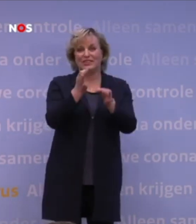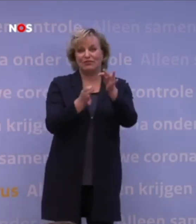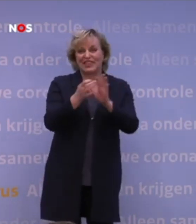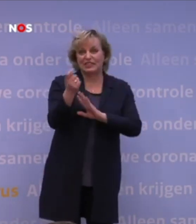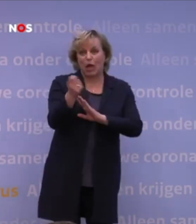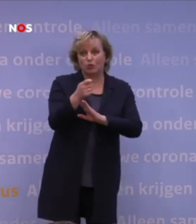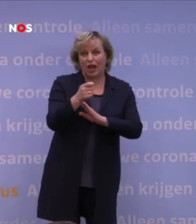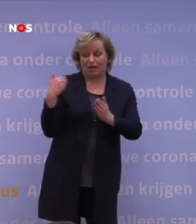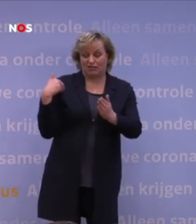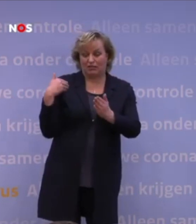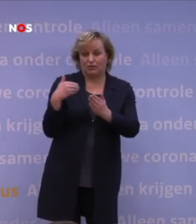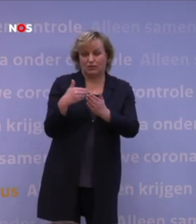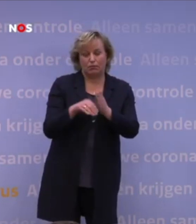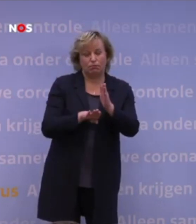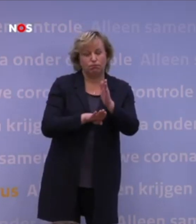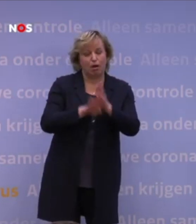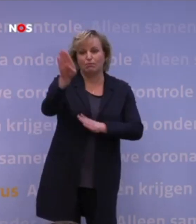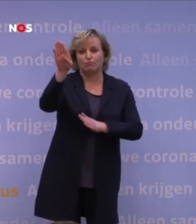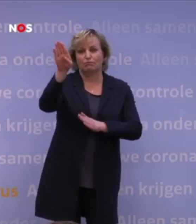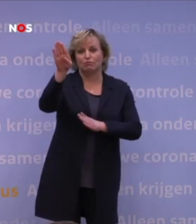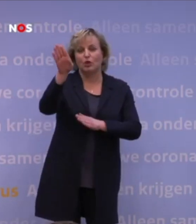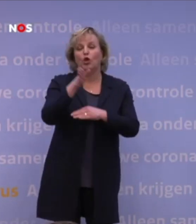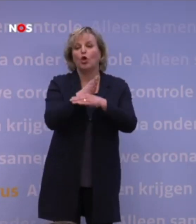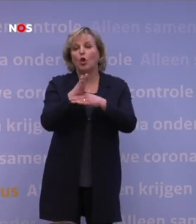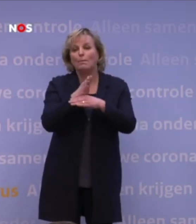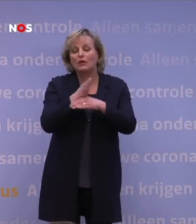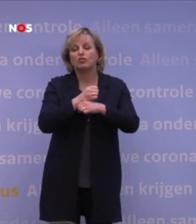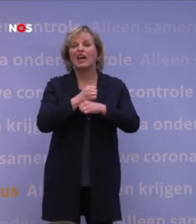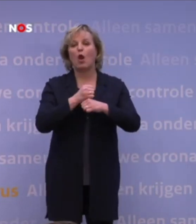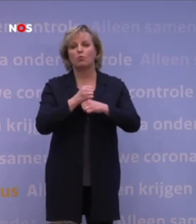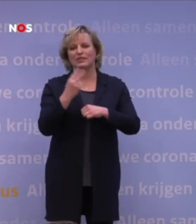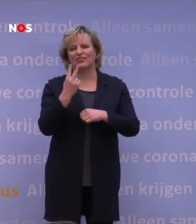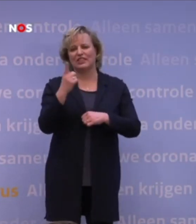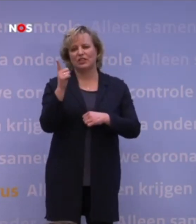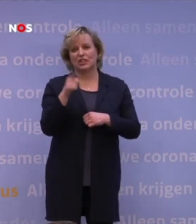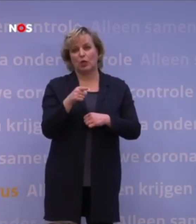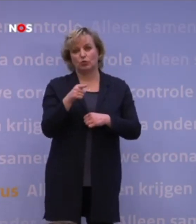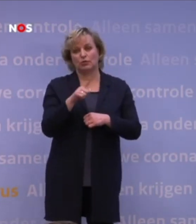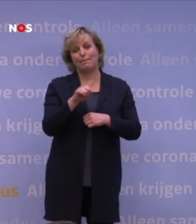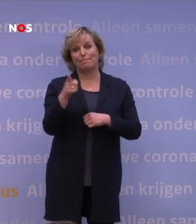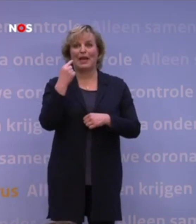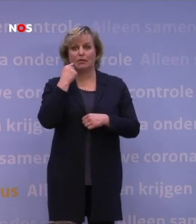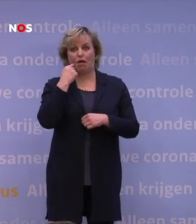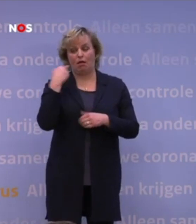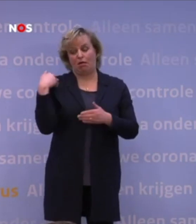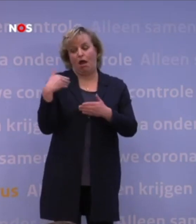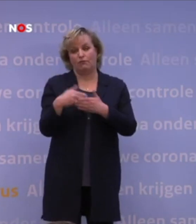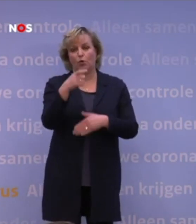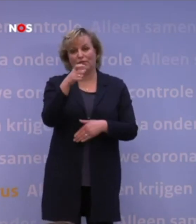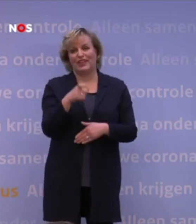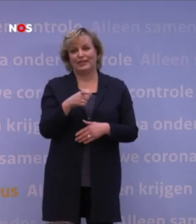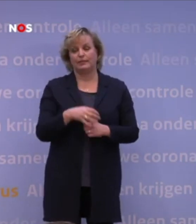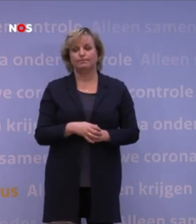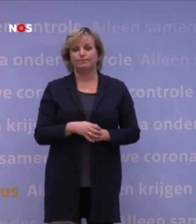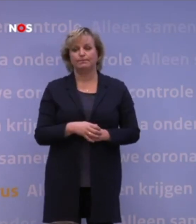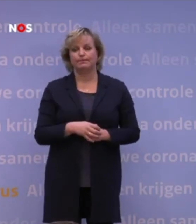tijd heel erg hoog. Het gemiddeld ruim 22.000 per dag over de afgelopen week. Oh nee, mijn god! Vandaag